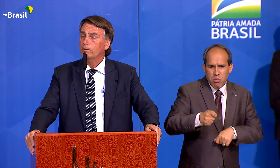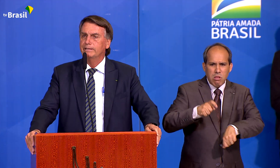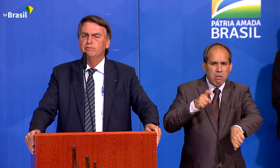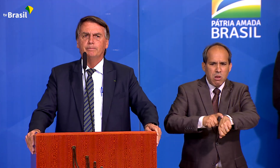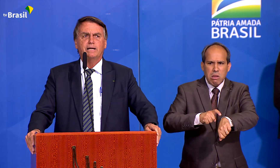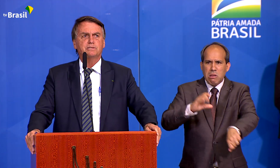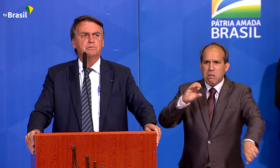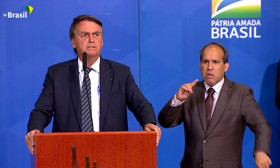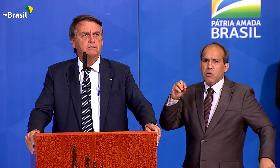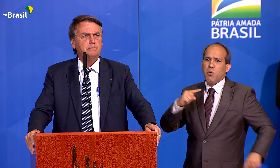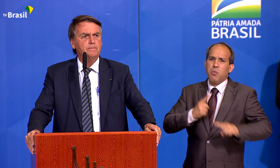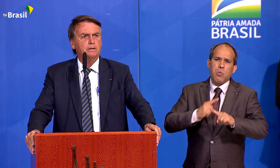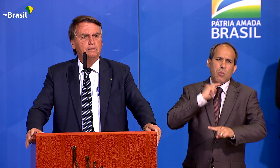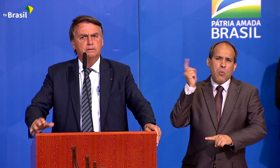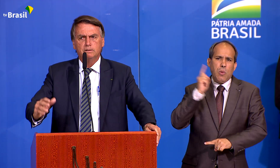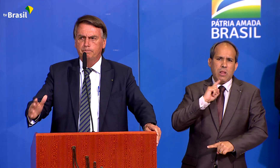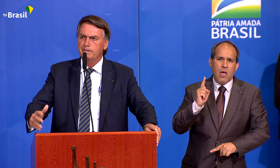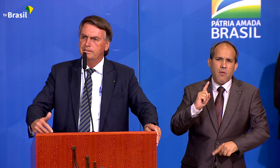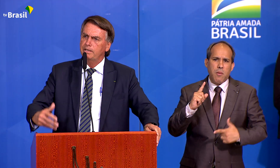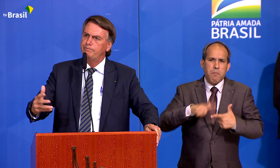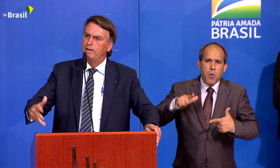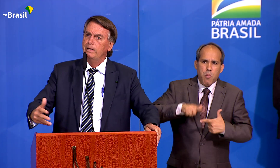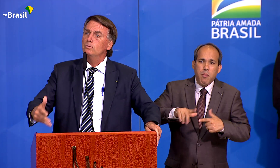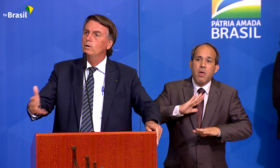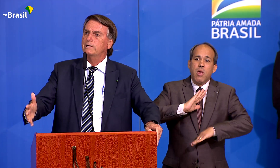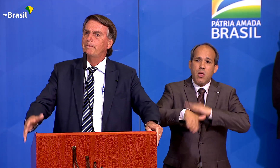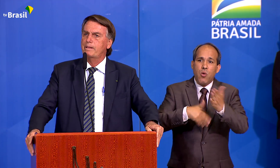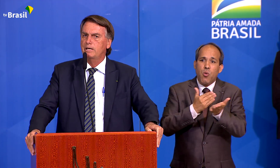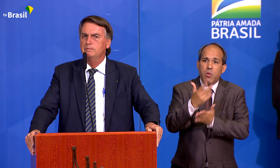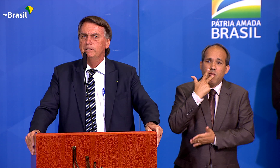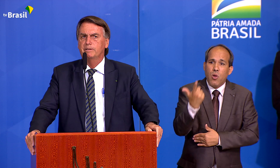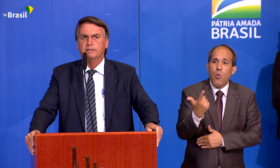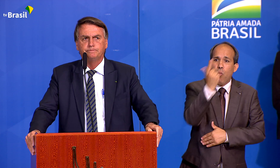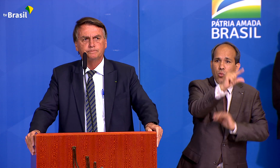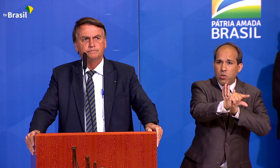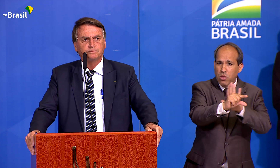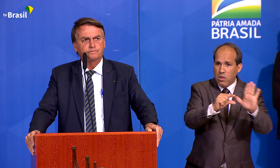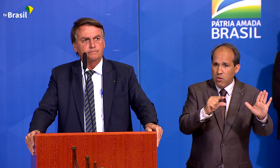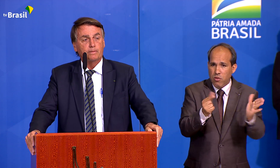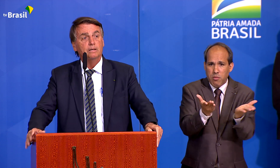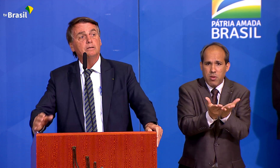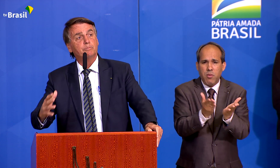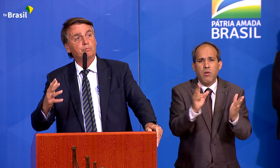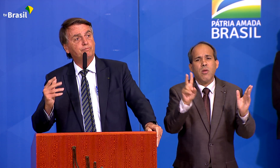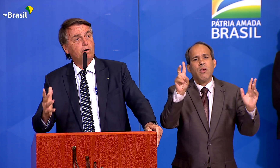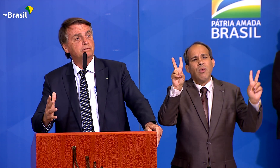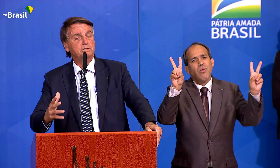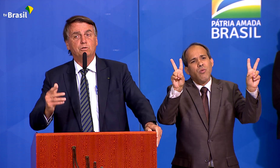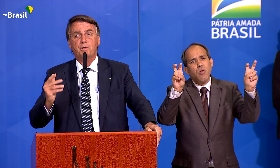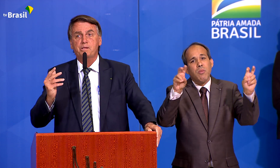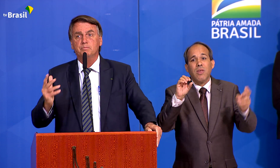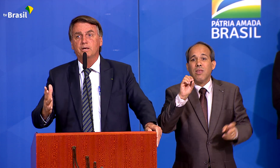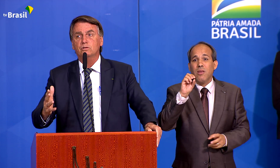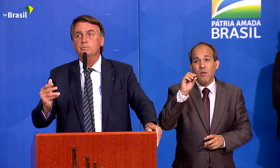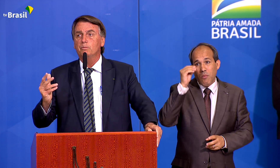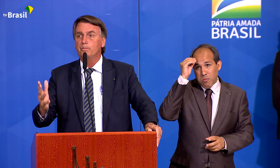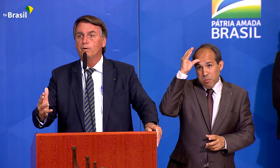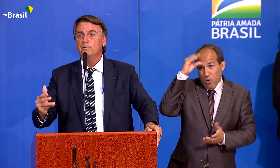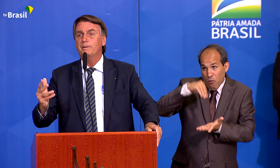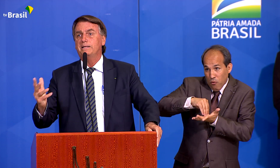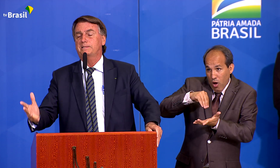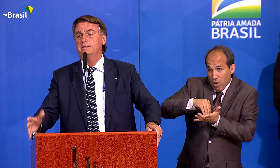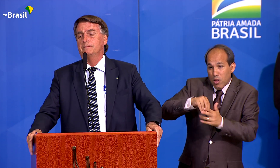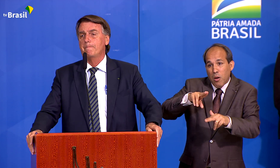que não aguentava mais situação e eu passei a falar em outra passagem bíblica é por falta de conhecimento